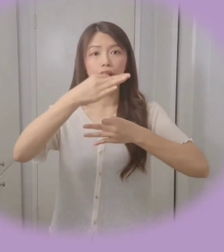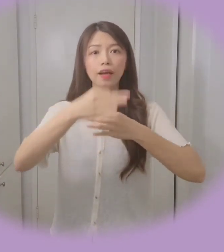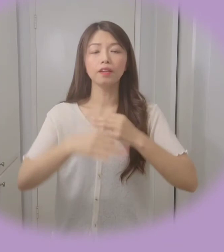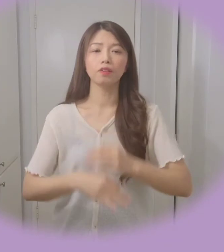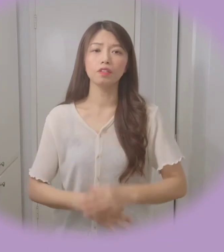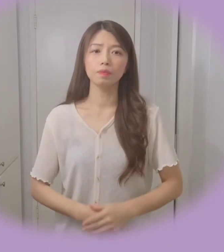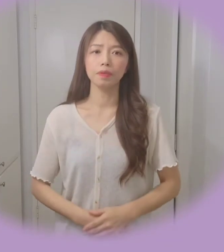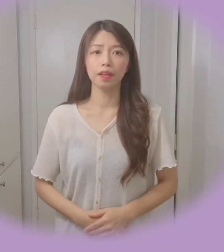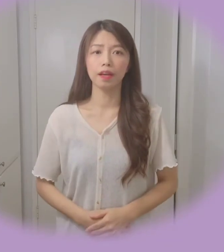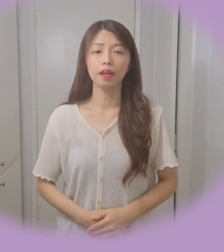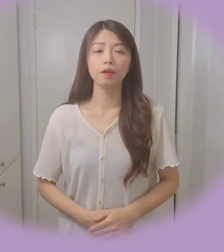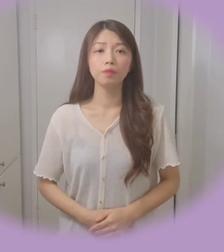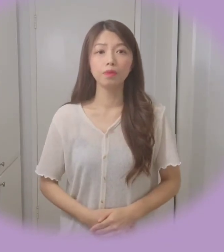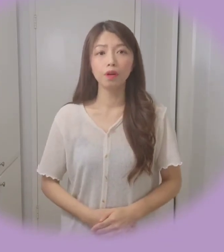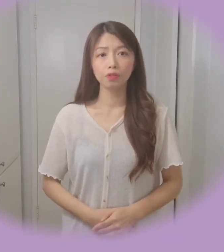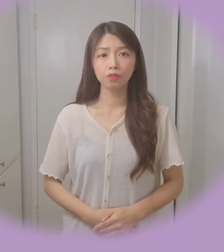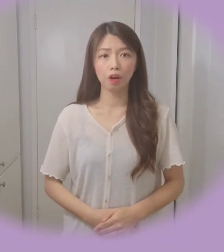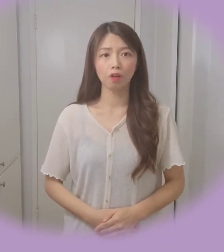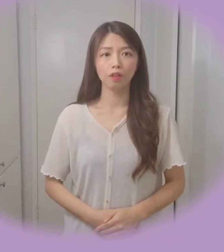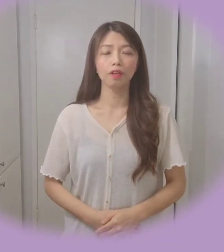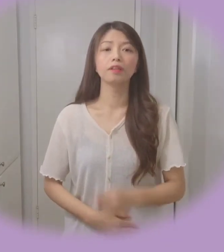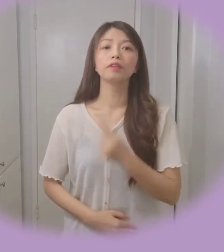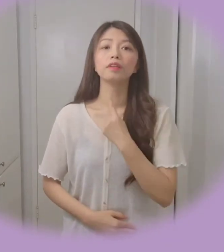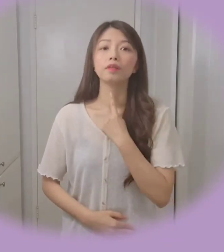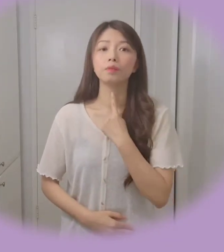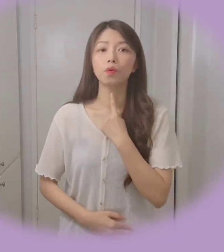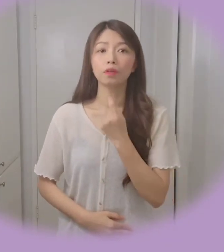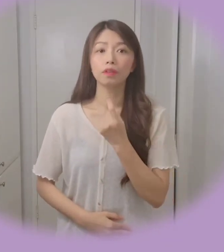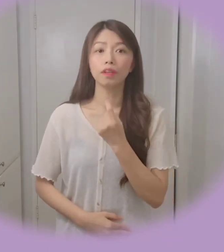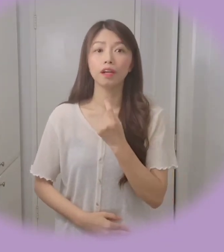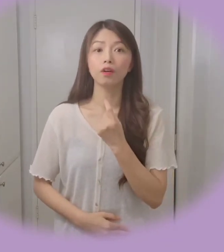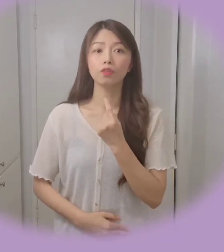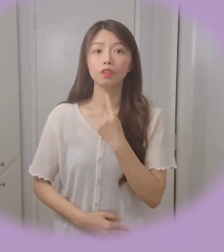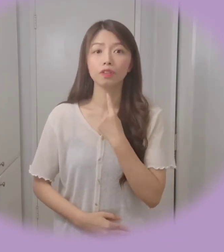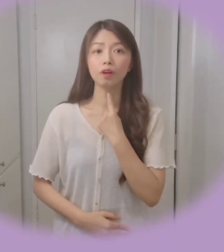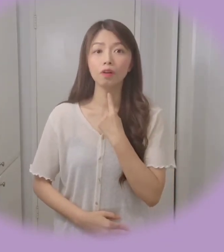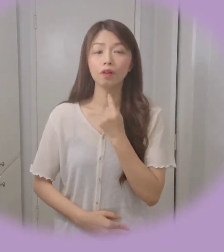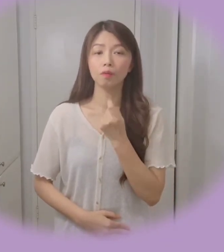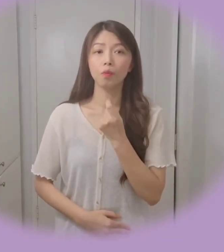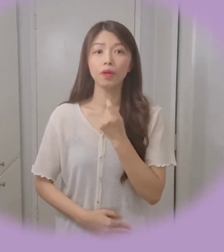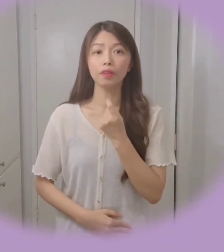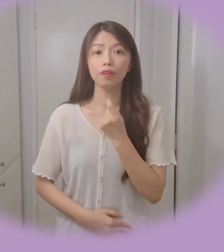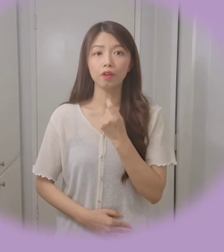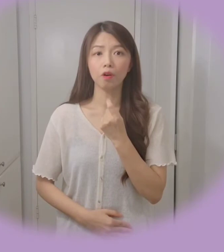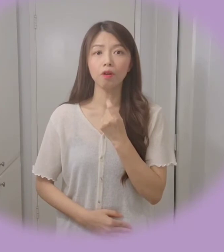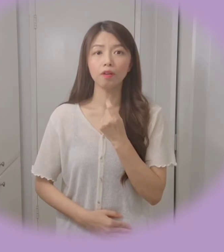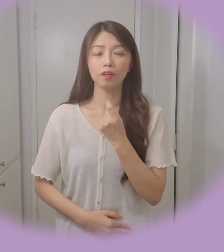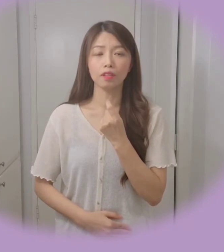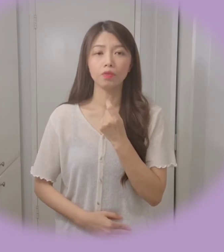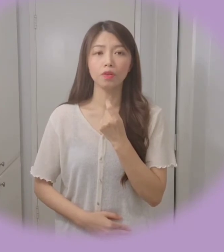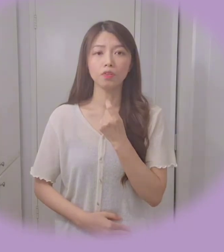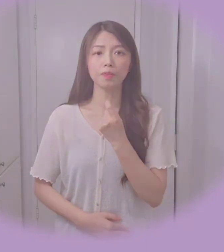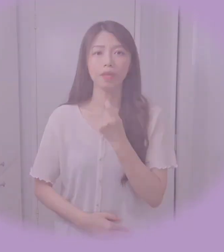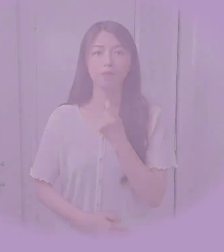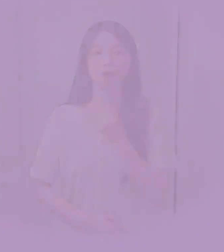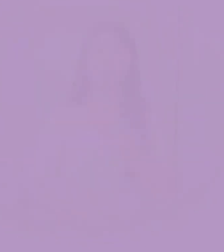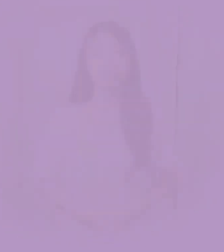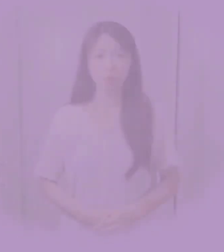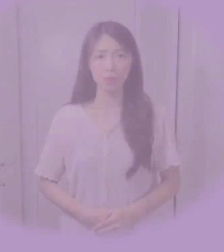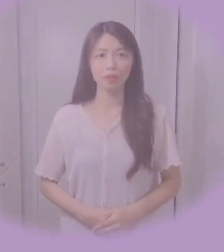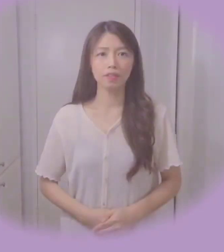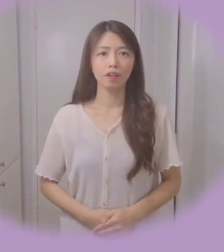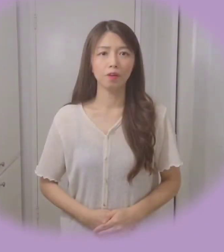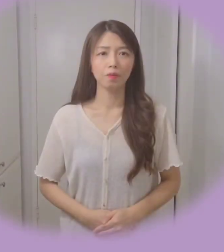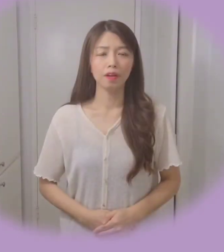외치다, 부르다 이런 뜻입니다. 불러주던, 목 이렇게 긁어주셔서 뭐뭐 했던 적 수어 해주시면 되고요.